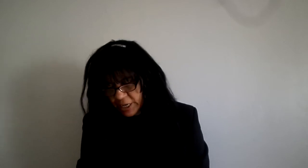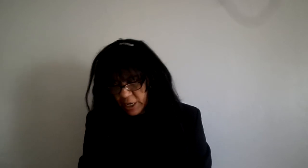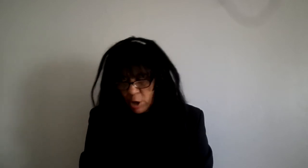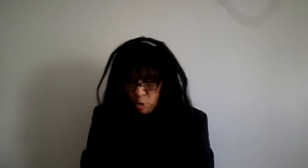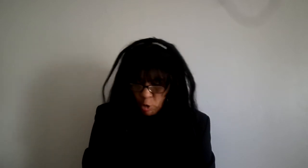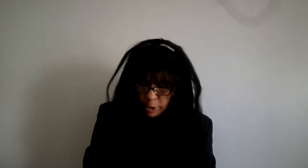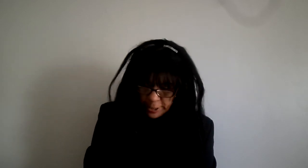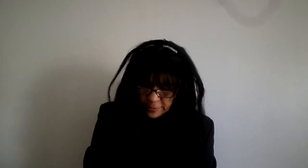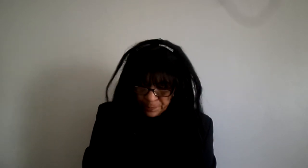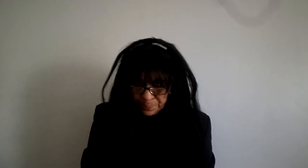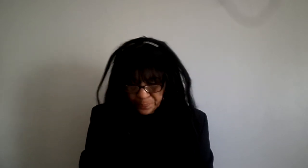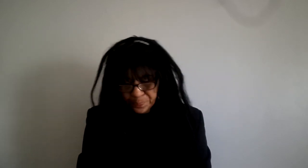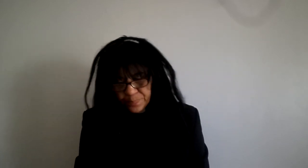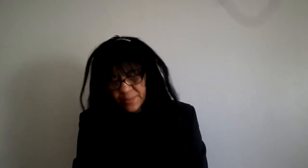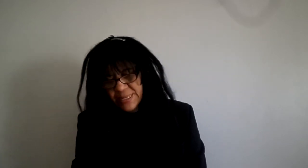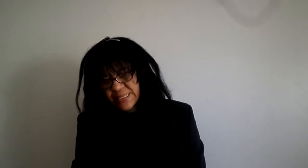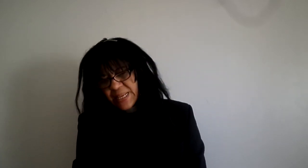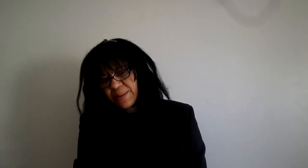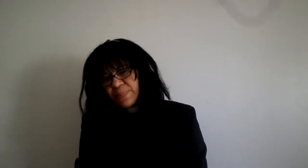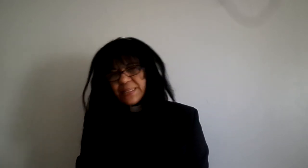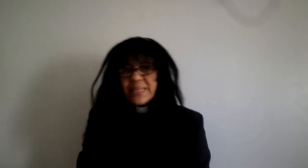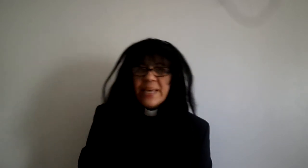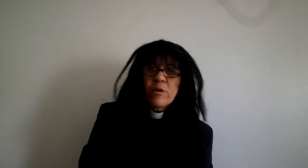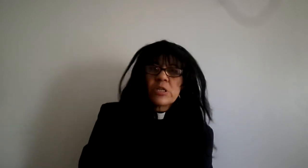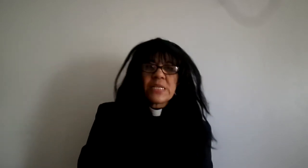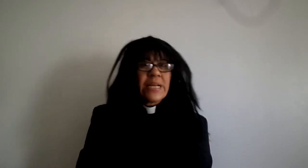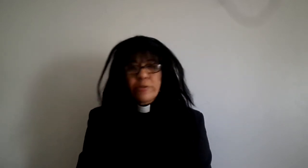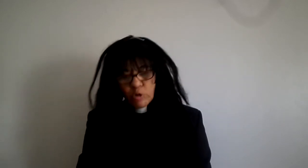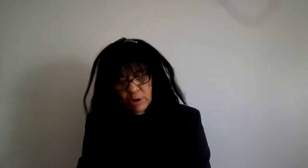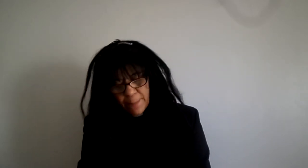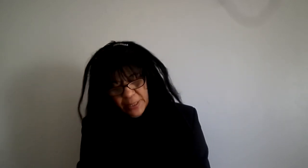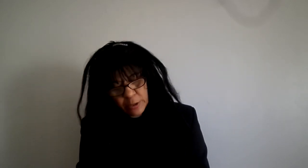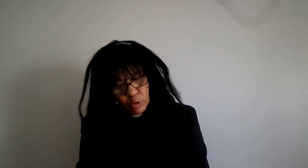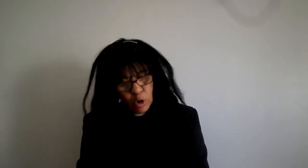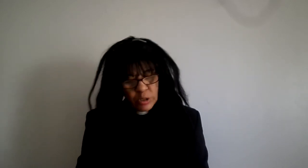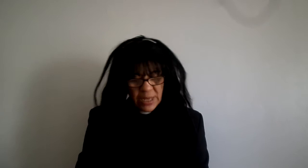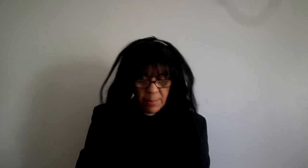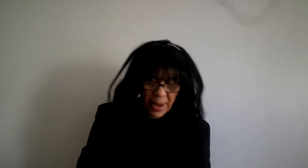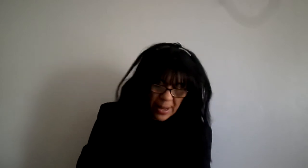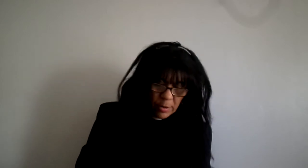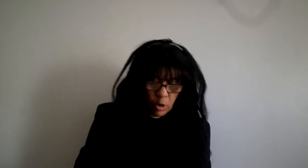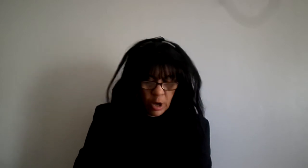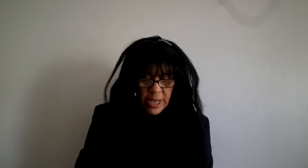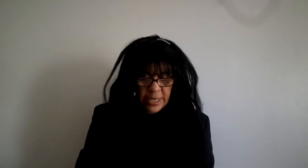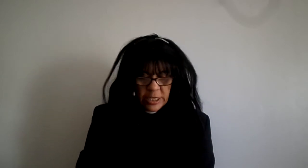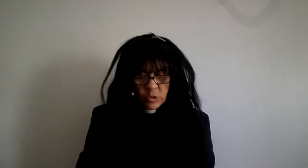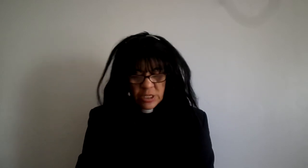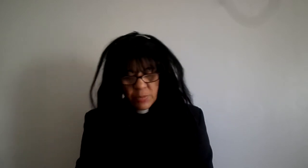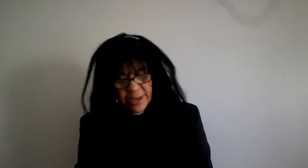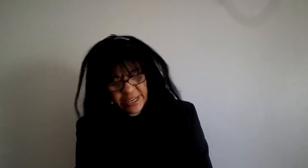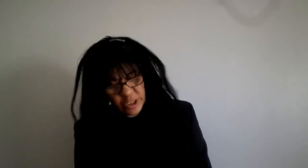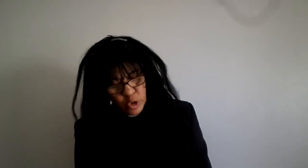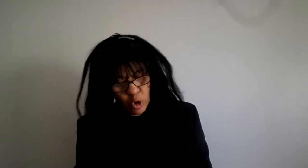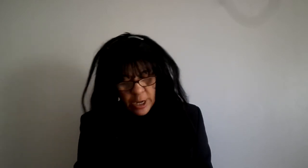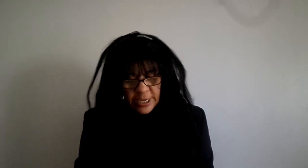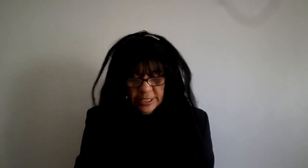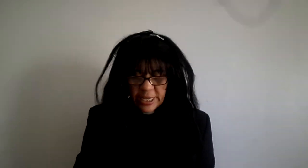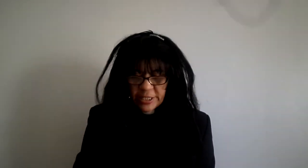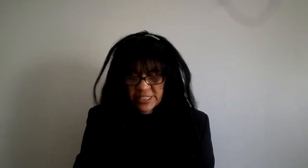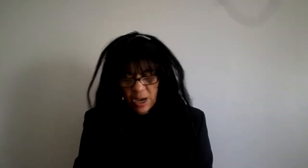coge San Mateo y lee todos los capítulos, San Marco y sucesivamente hechos y tiene San